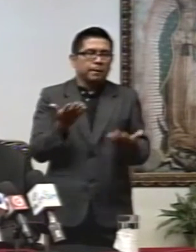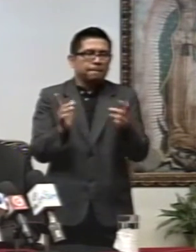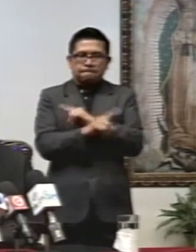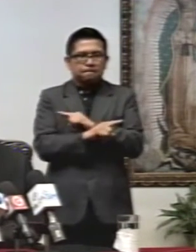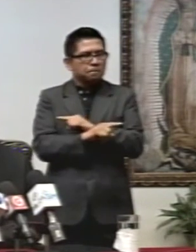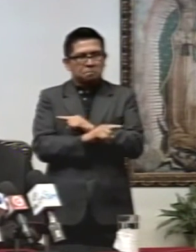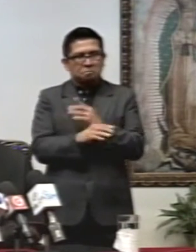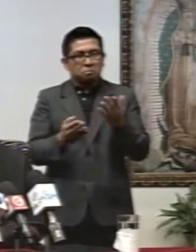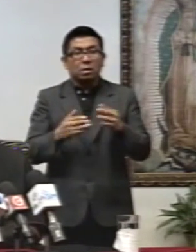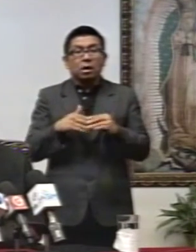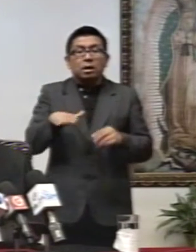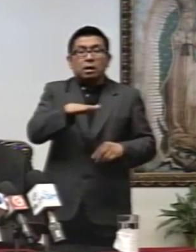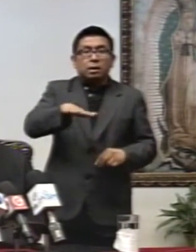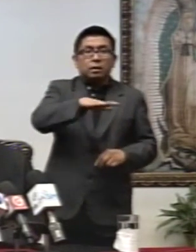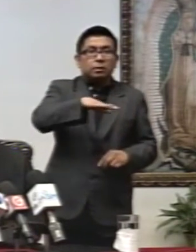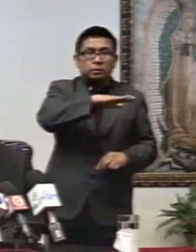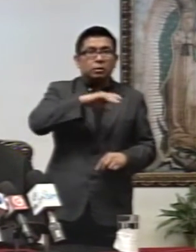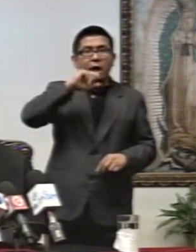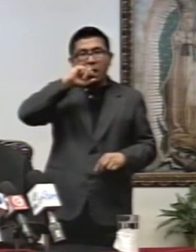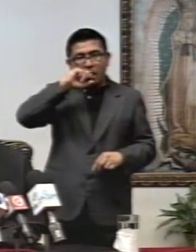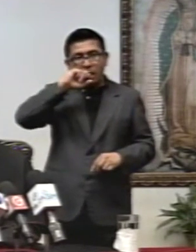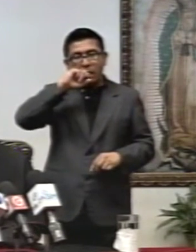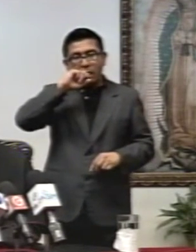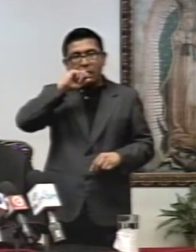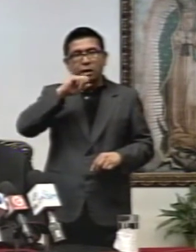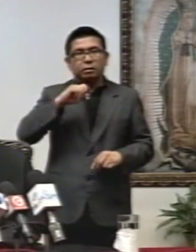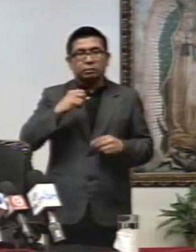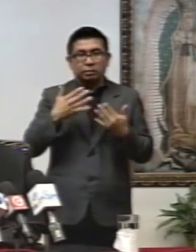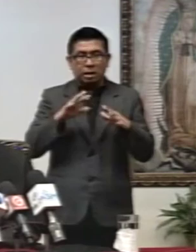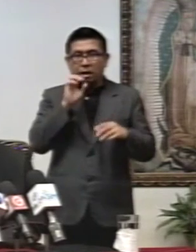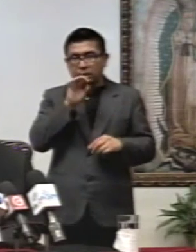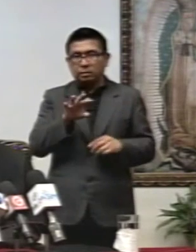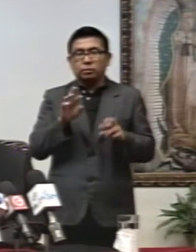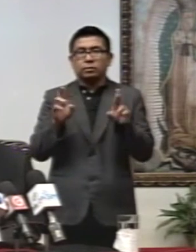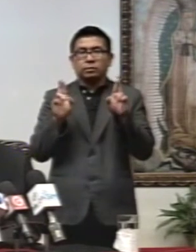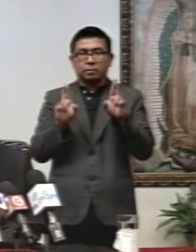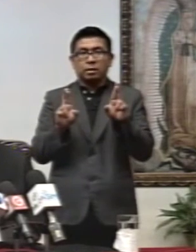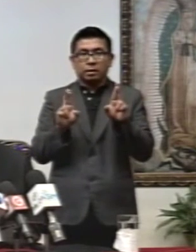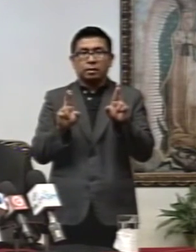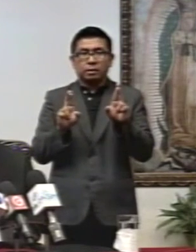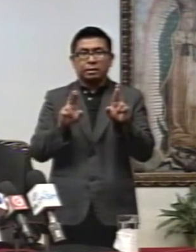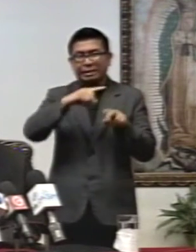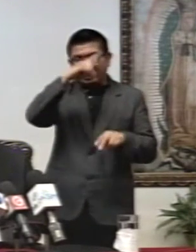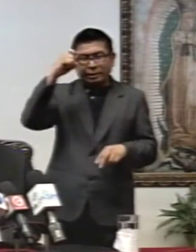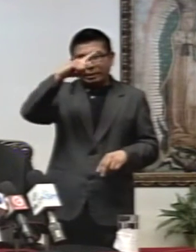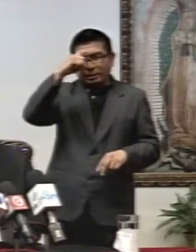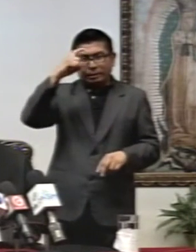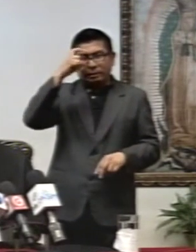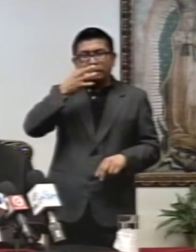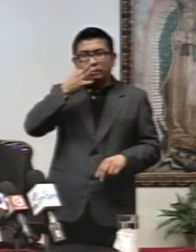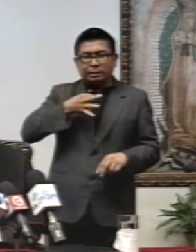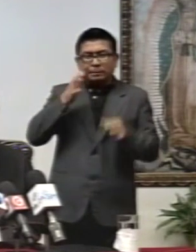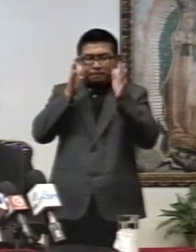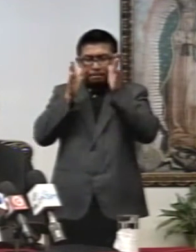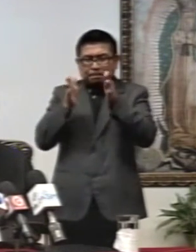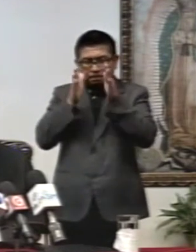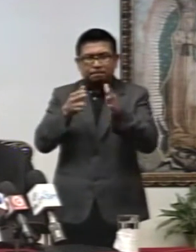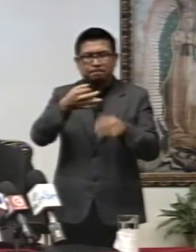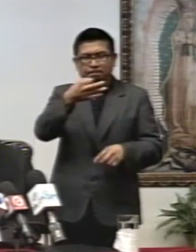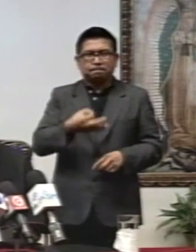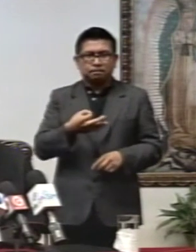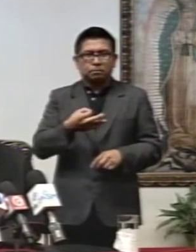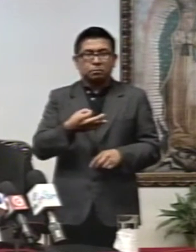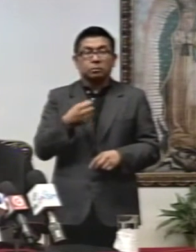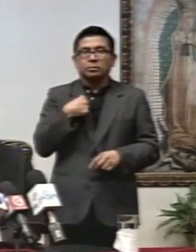Y en las zonas más empobrecidas, como hemos dicho, ojalá que se trabaje verdaderamente en este sentido. Yo